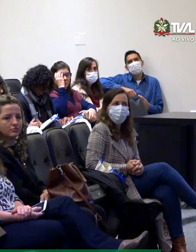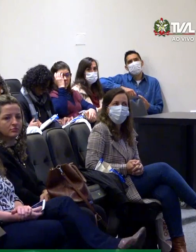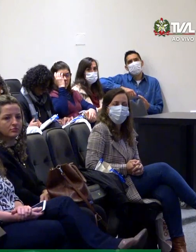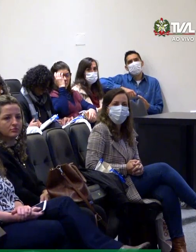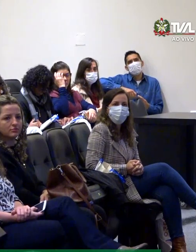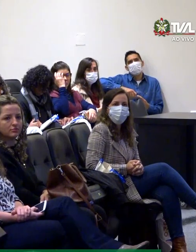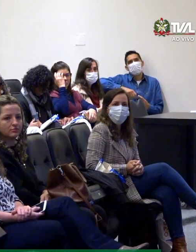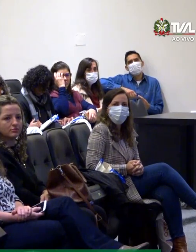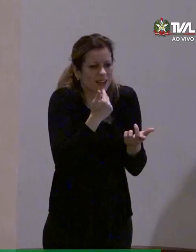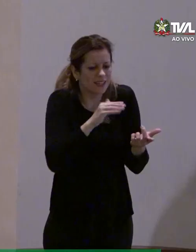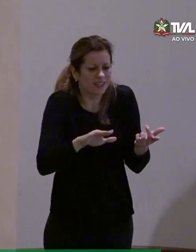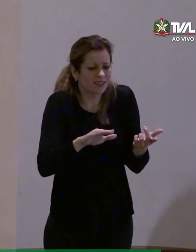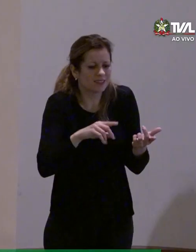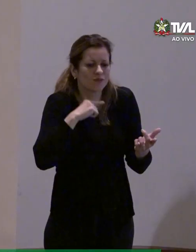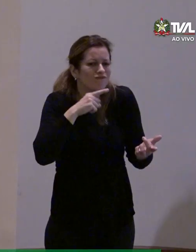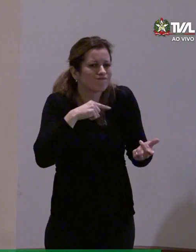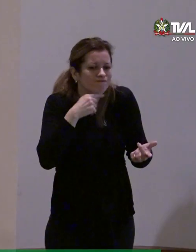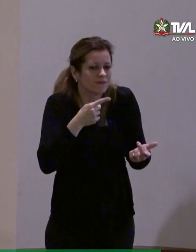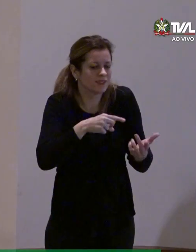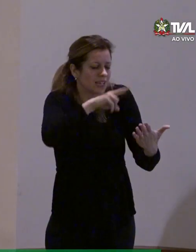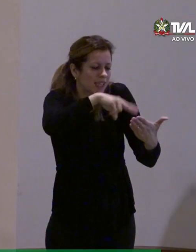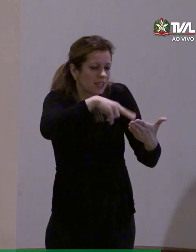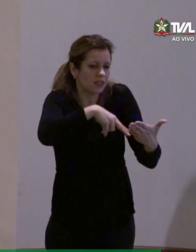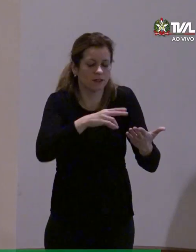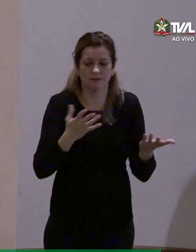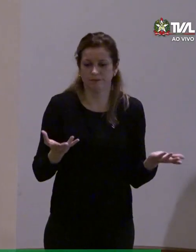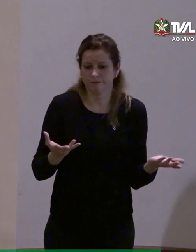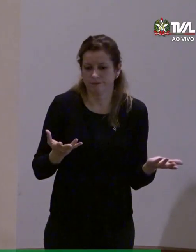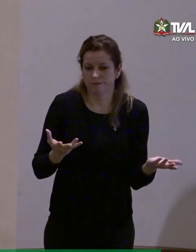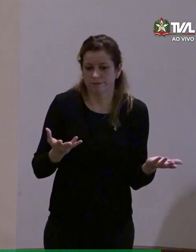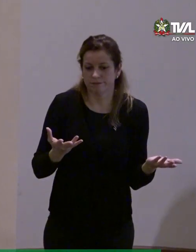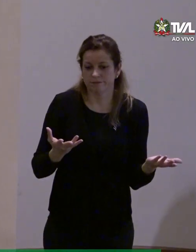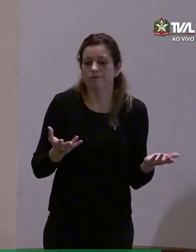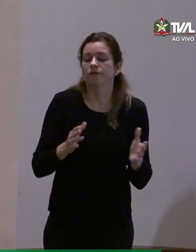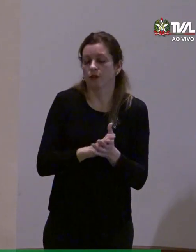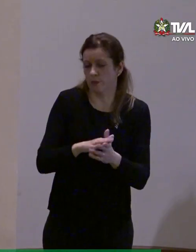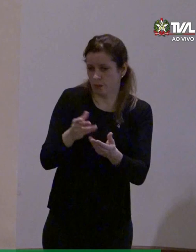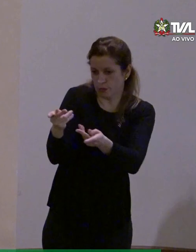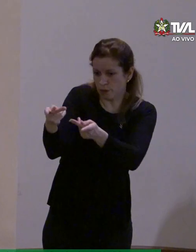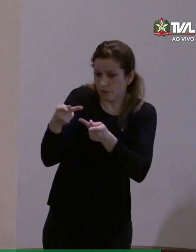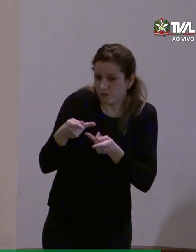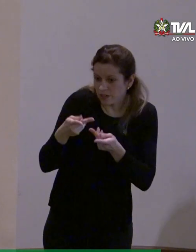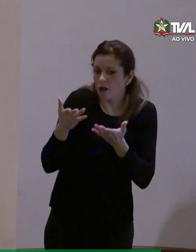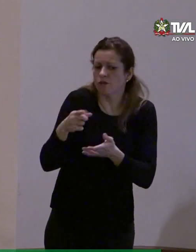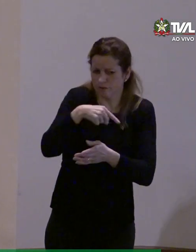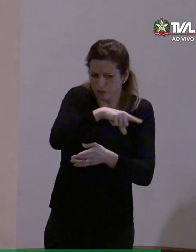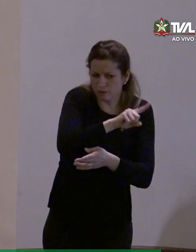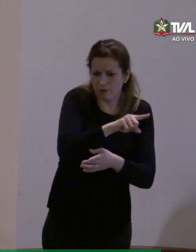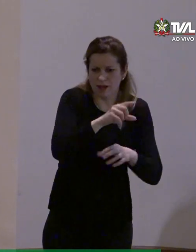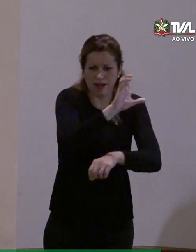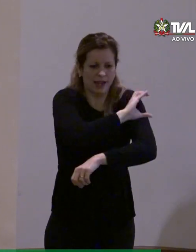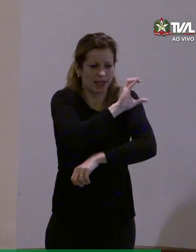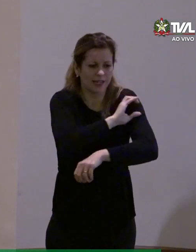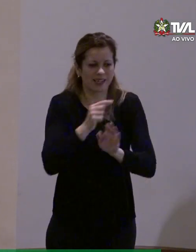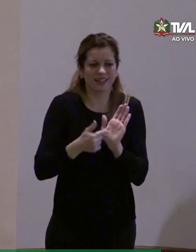aí eu convidei esse assassino de ideia para ir numa Creche Nossa e mostrei uma